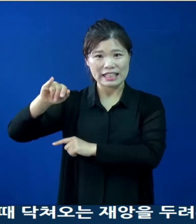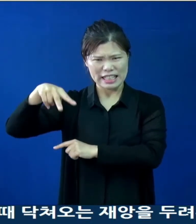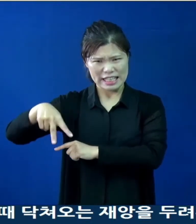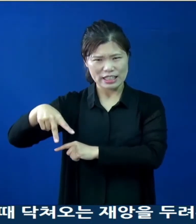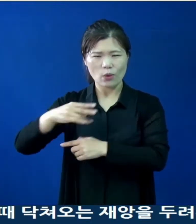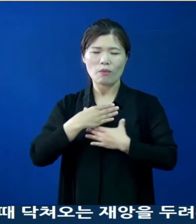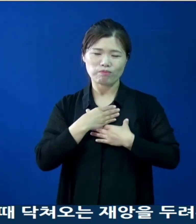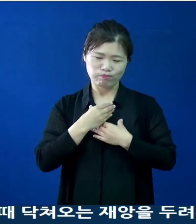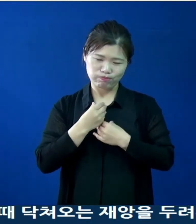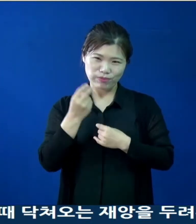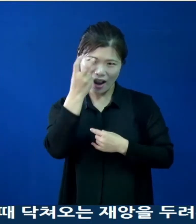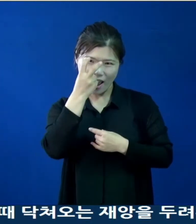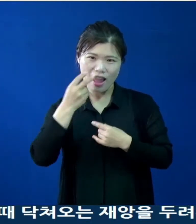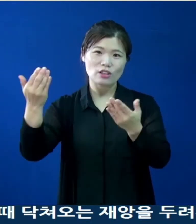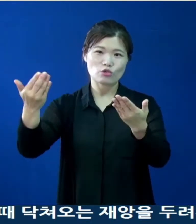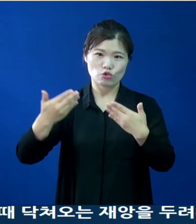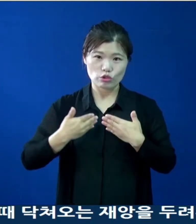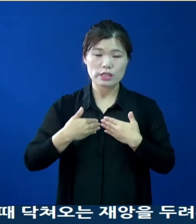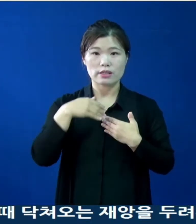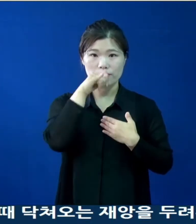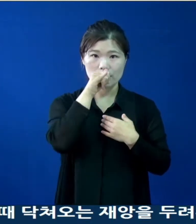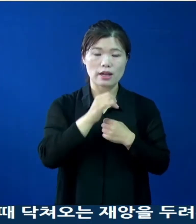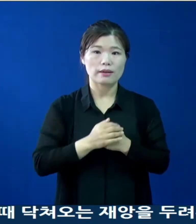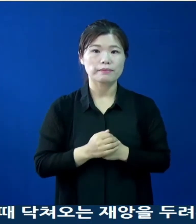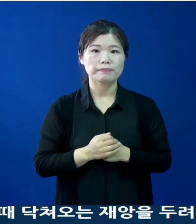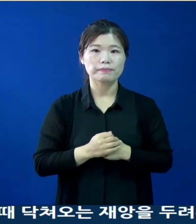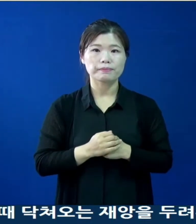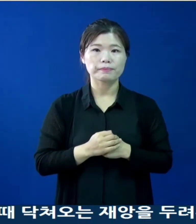안위해주는 모습이 나타나는 것이죠.